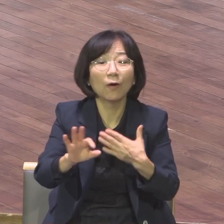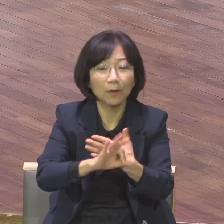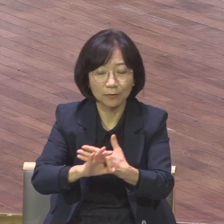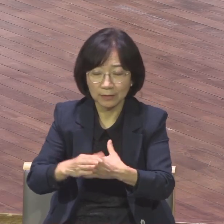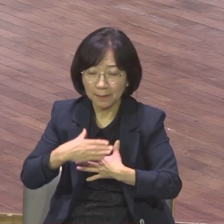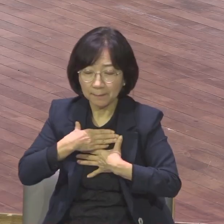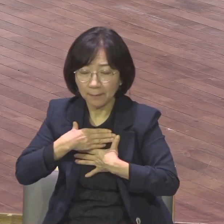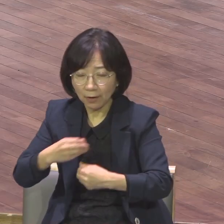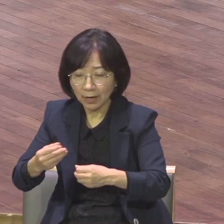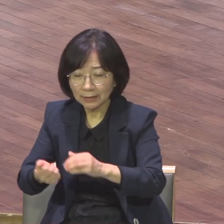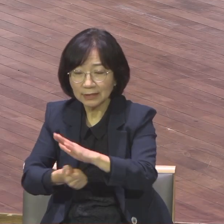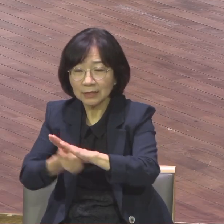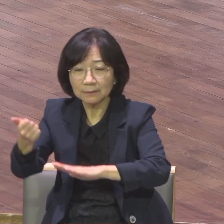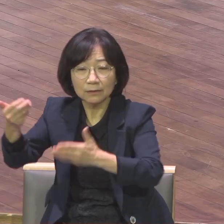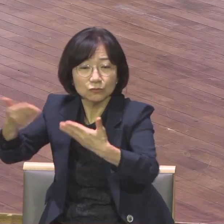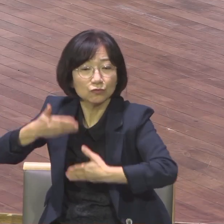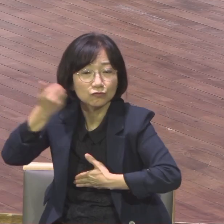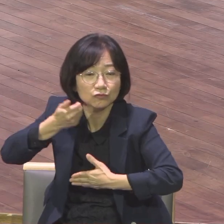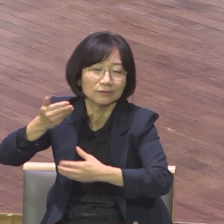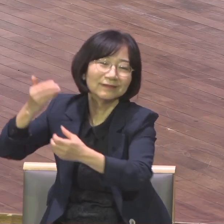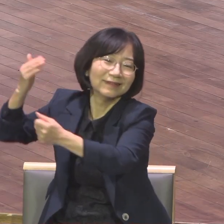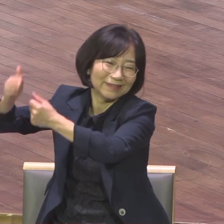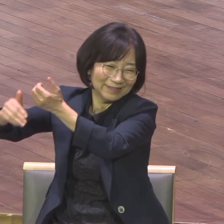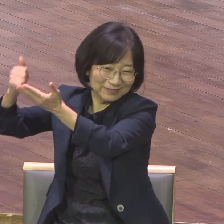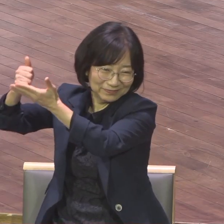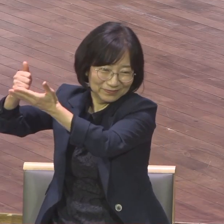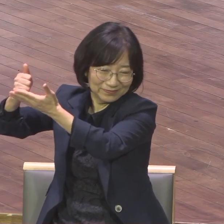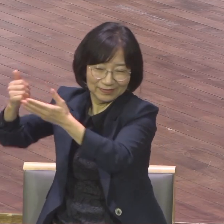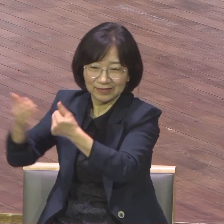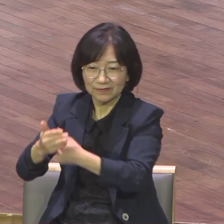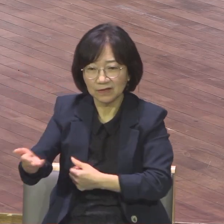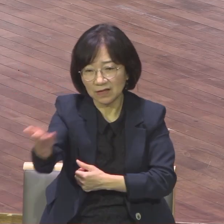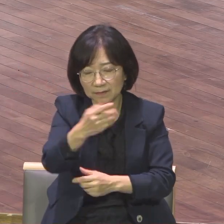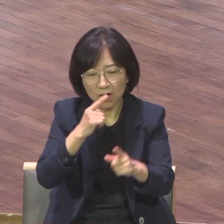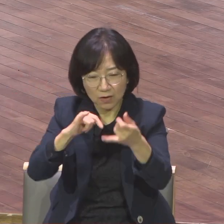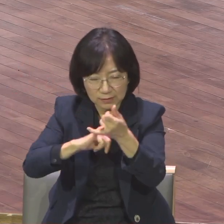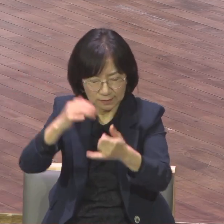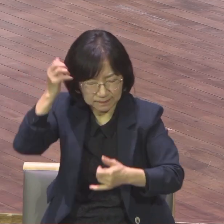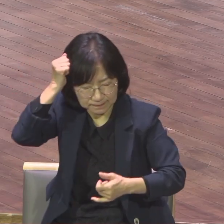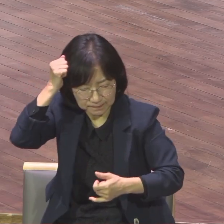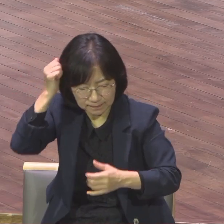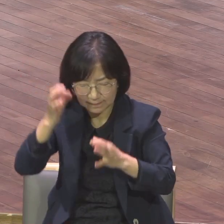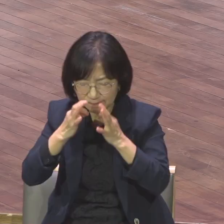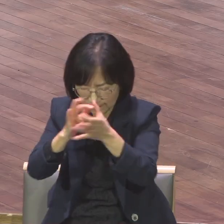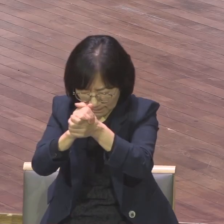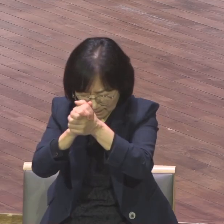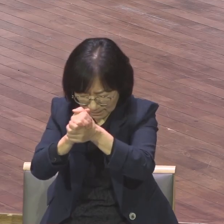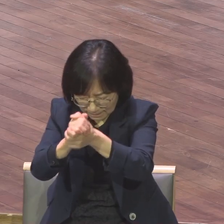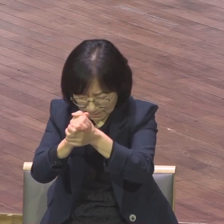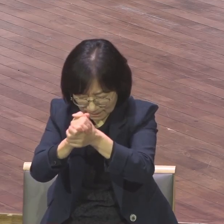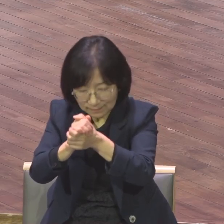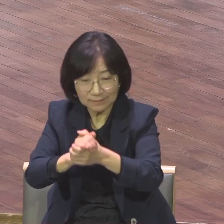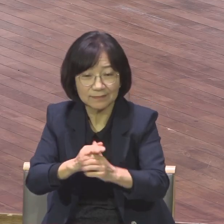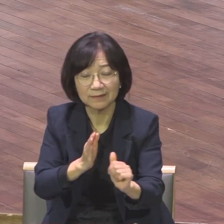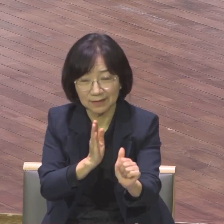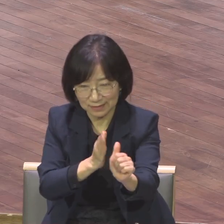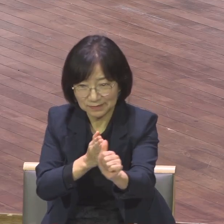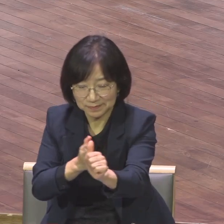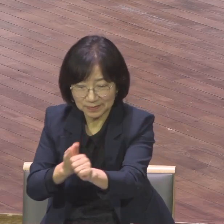언약 붙잡고 전심으로 기도해 보십시오. 기도하시면 기도에서 응답의 증거가